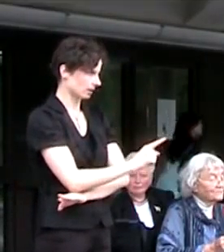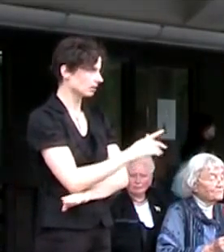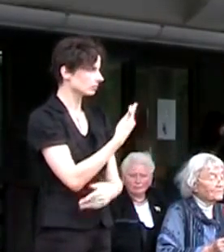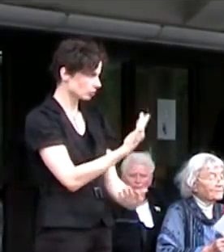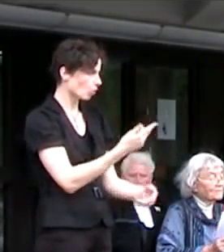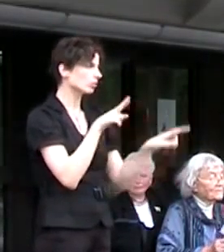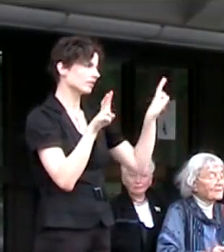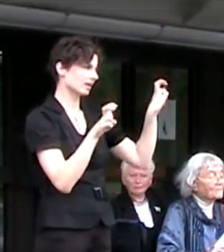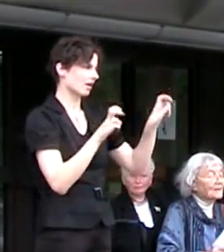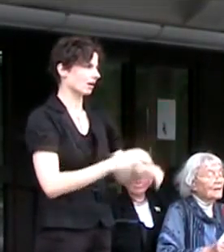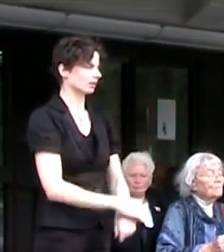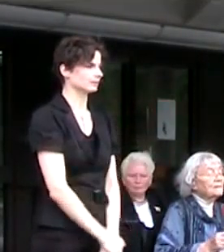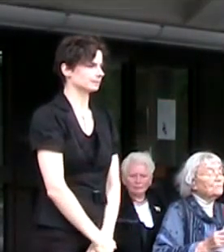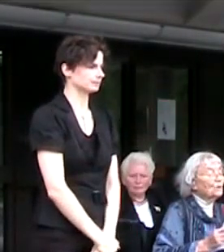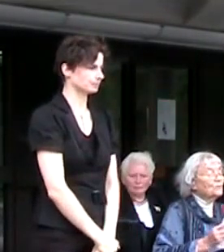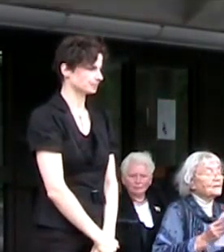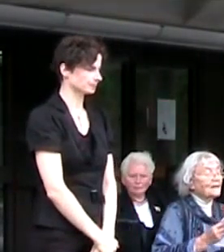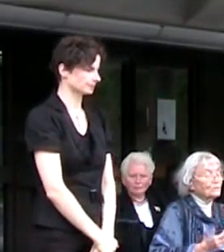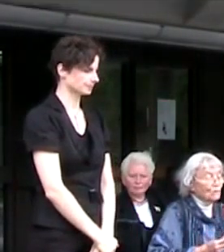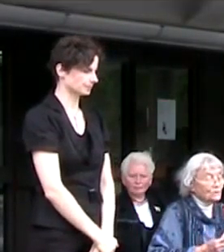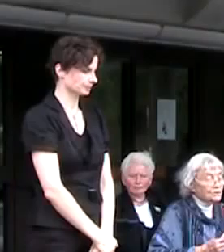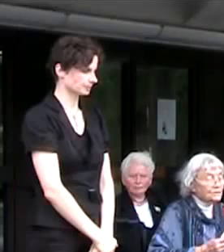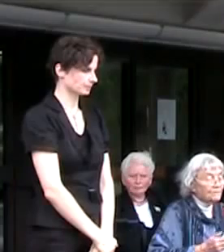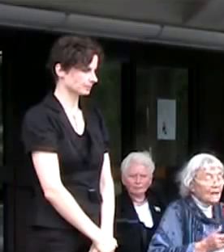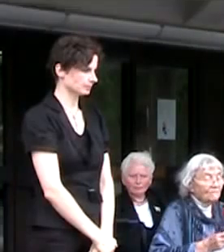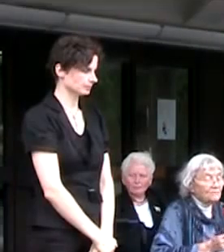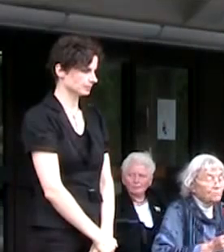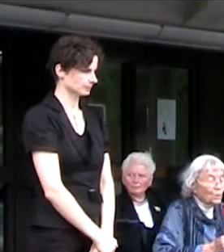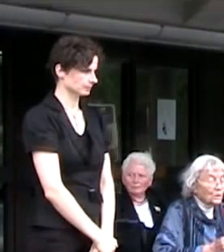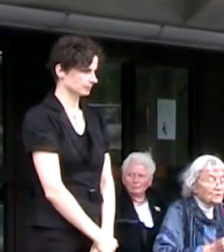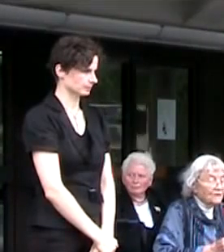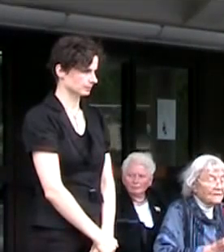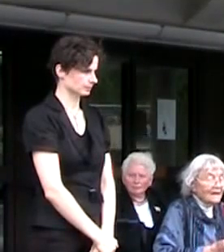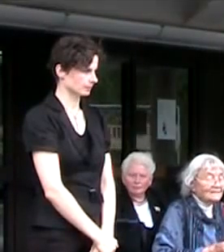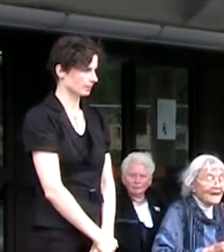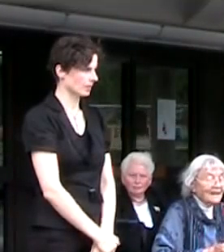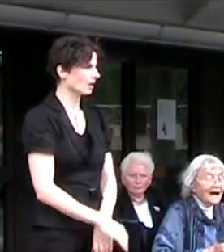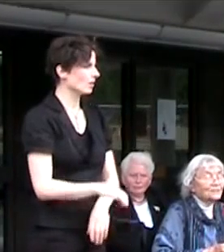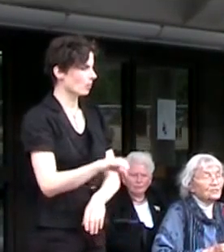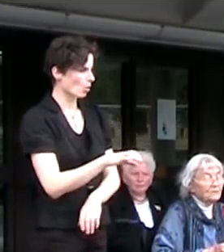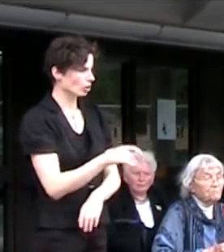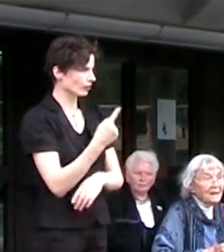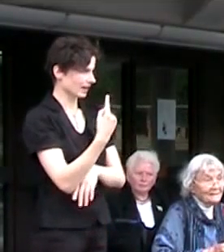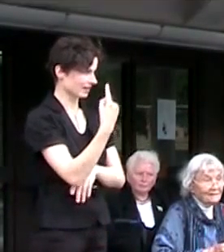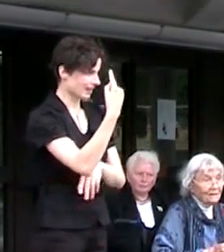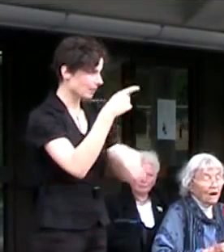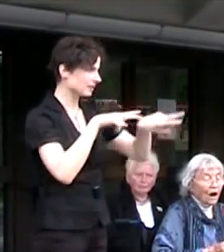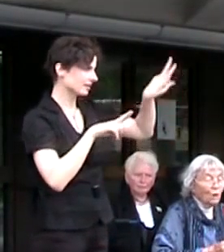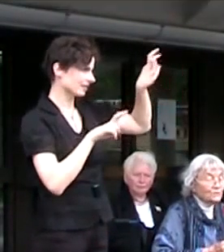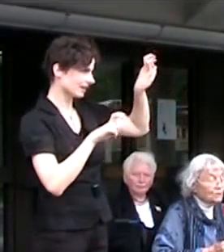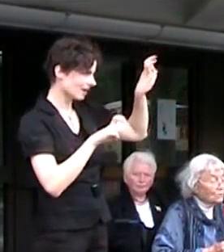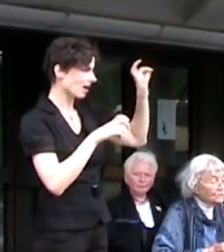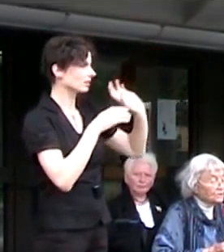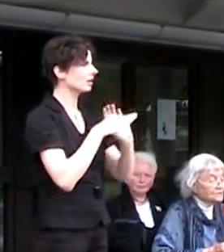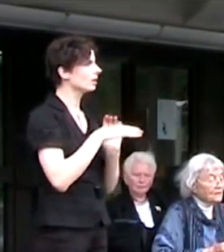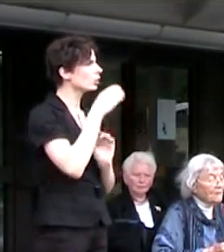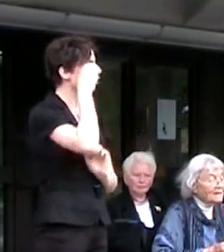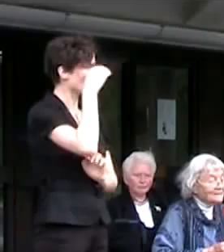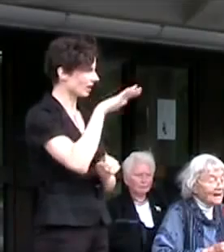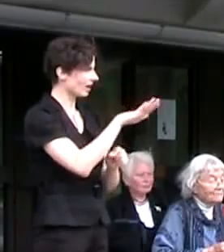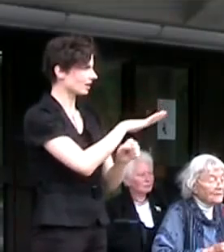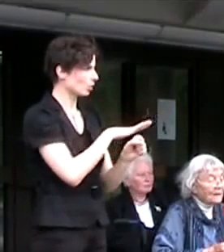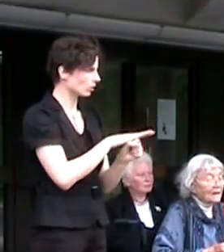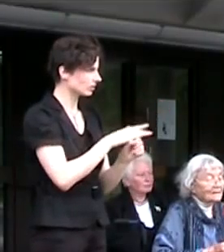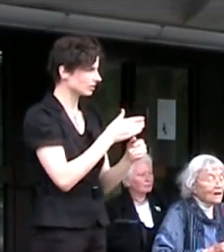Ende. Mit dem Königreich Gottes wird Bodenschwing seine Anstalt Bethel, Haus Gottes,